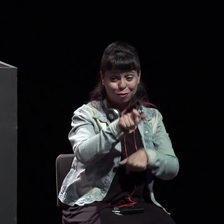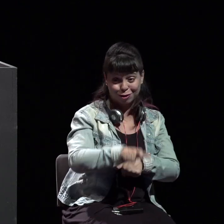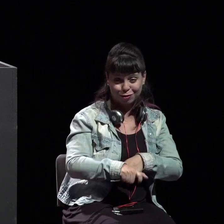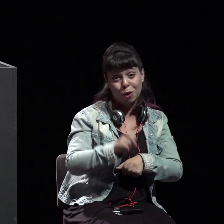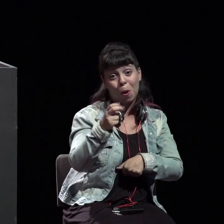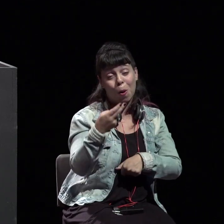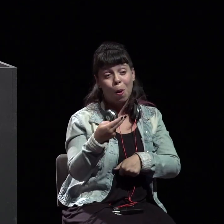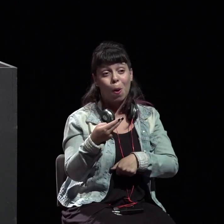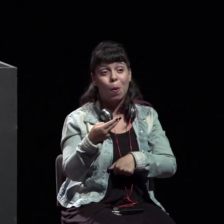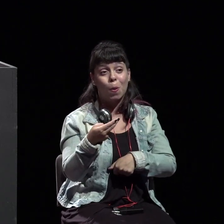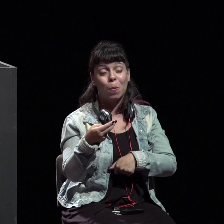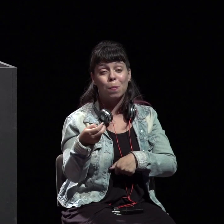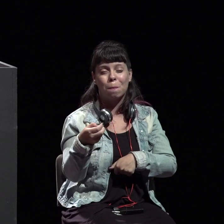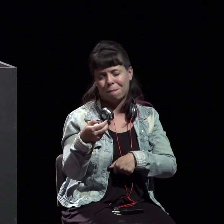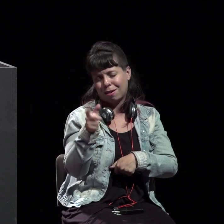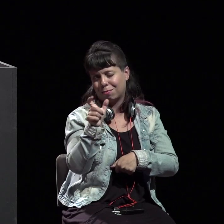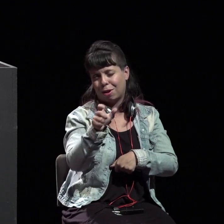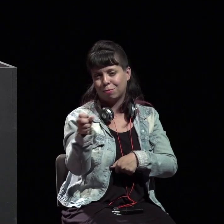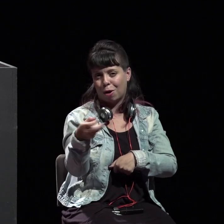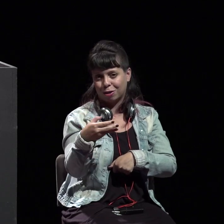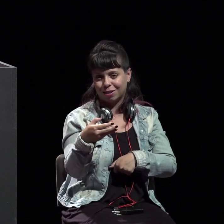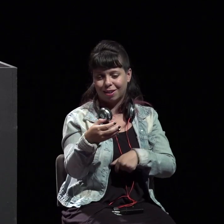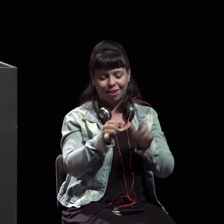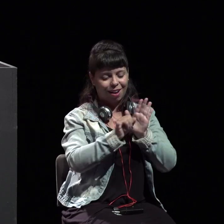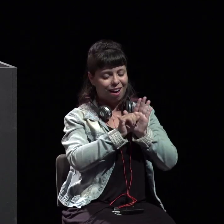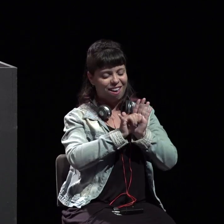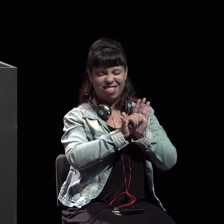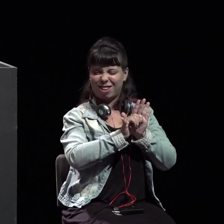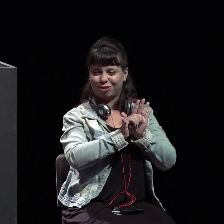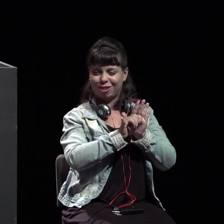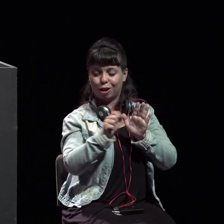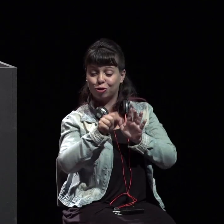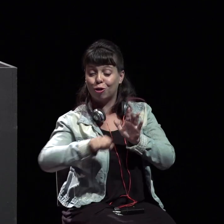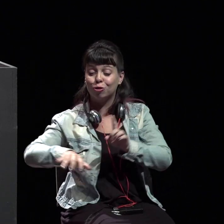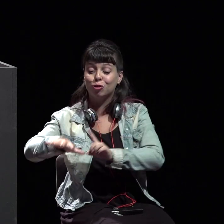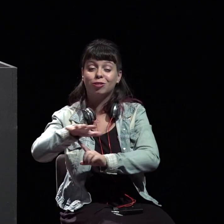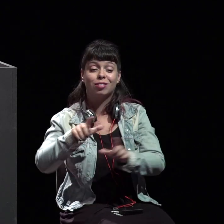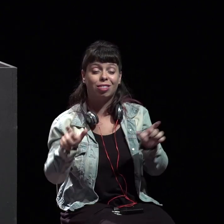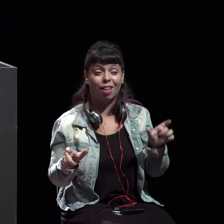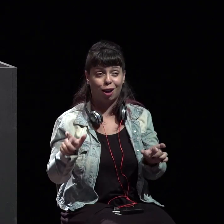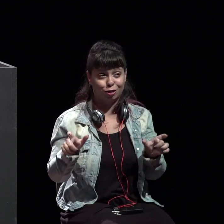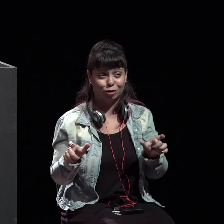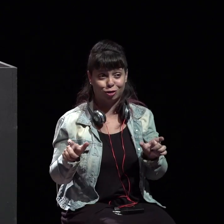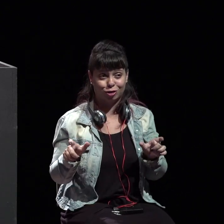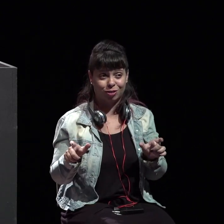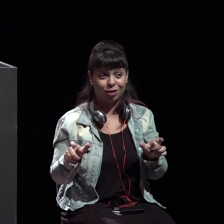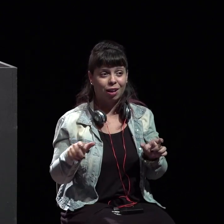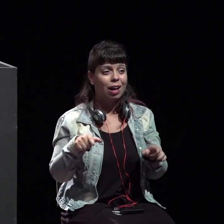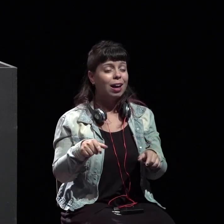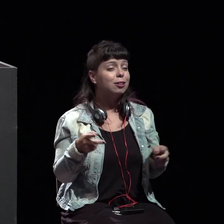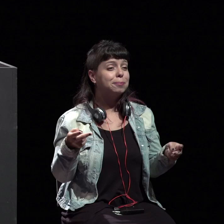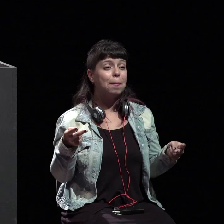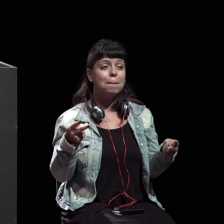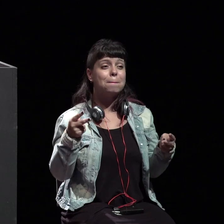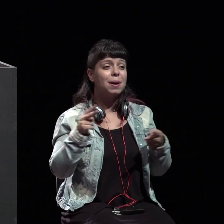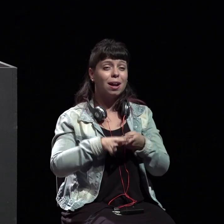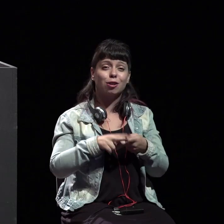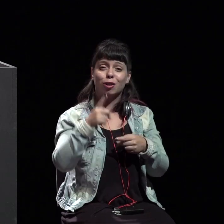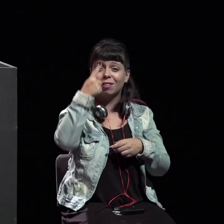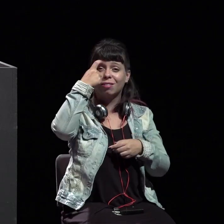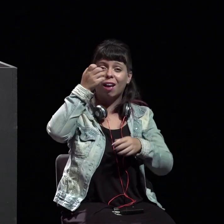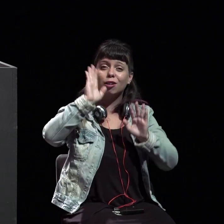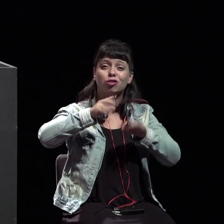moda, identitaristas para alguns. Presos a uma concepção decadente, legada